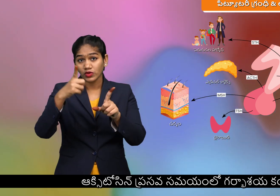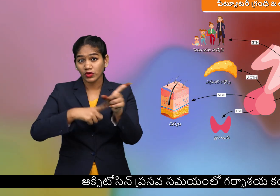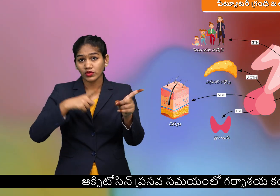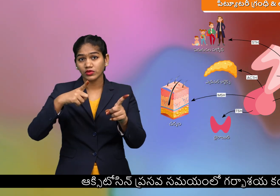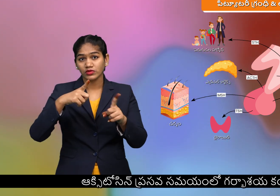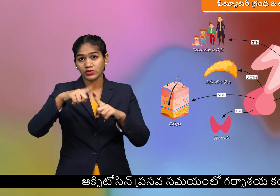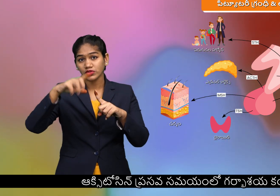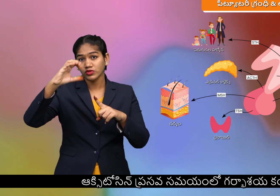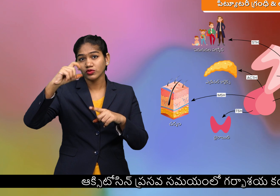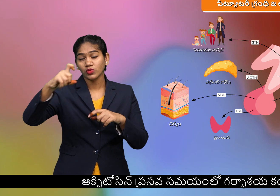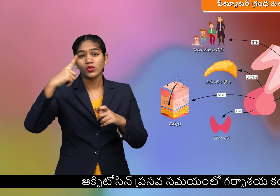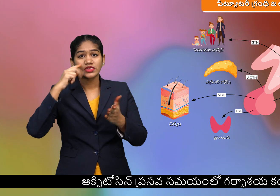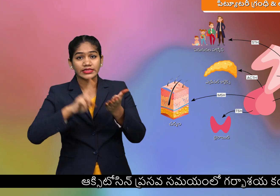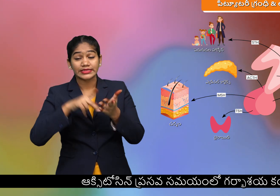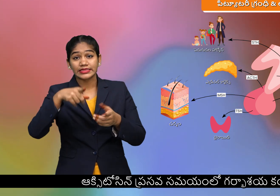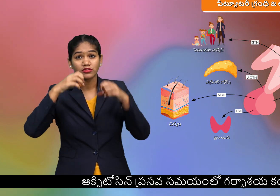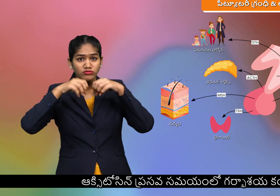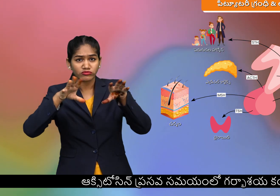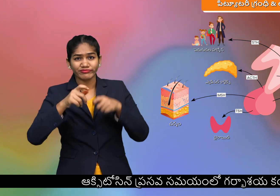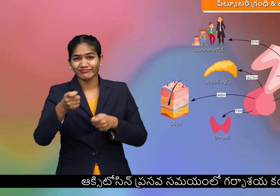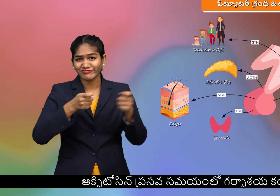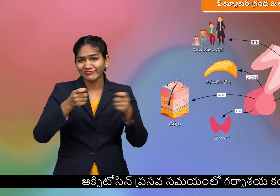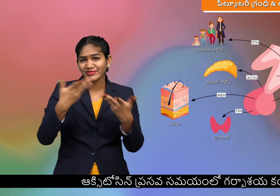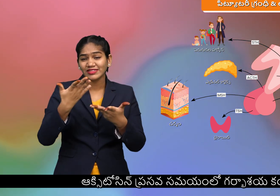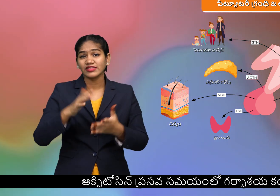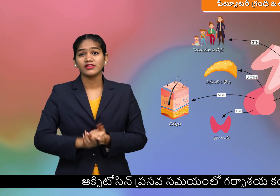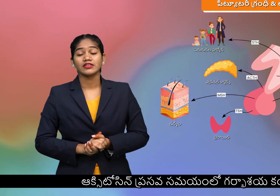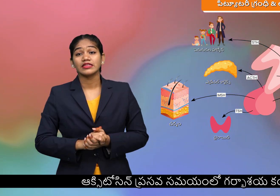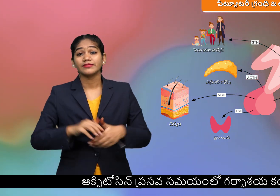ఆక్సిటోసిన్ ప్రసవ సమయంలో గర్భాశయ కండరాల